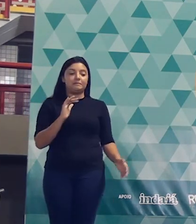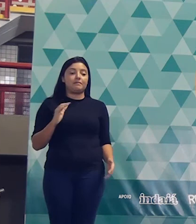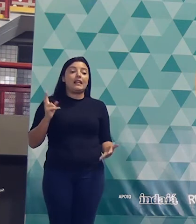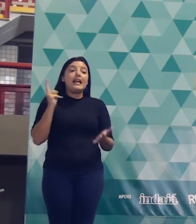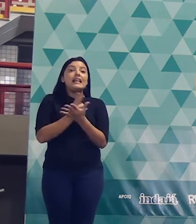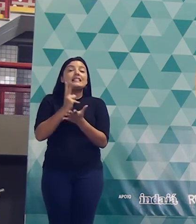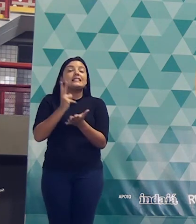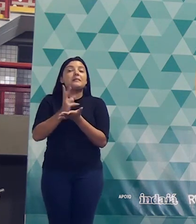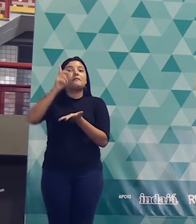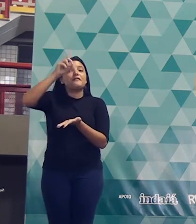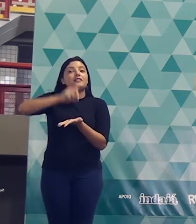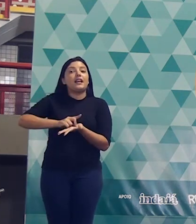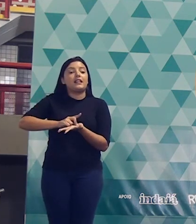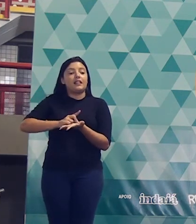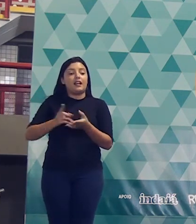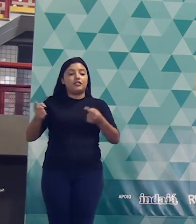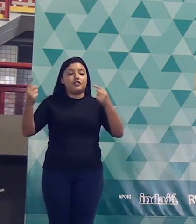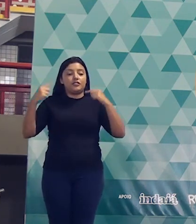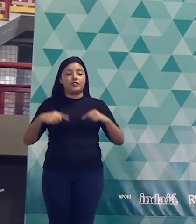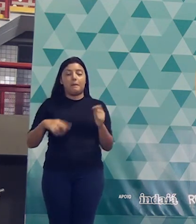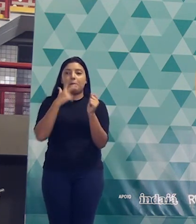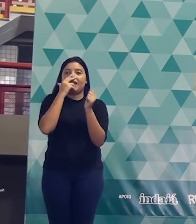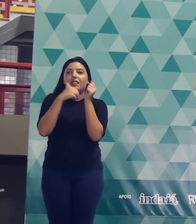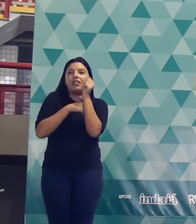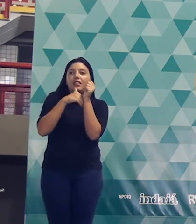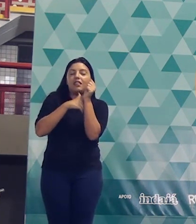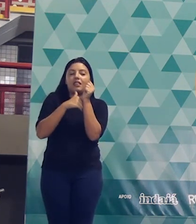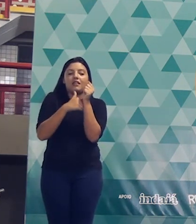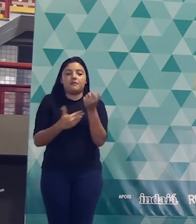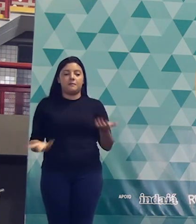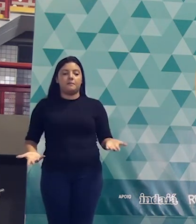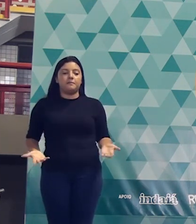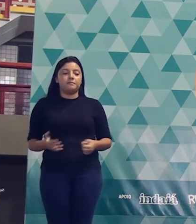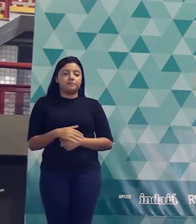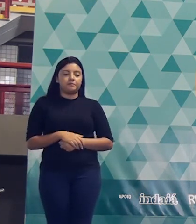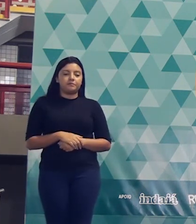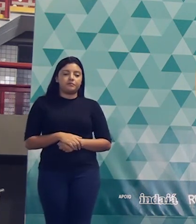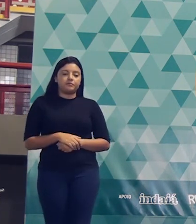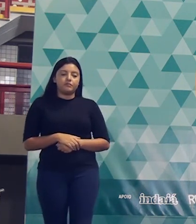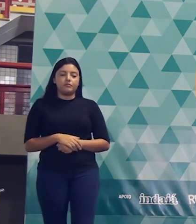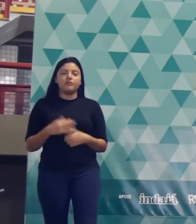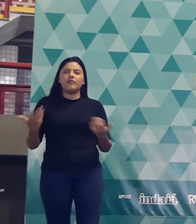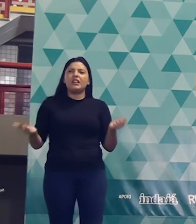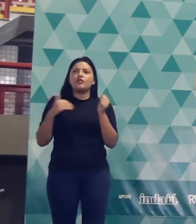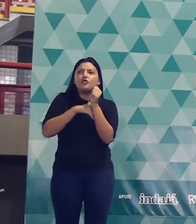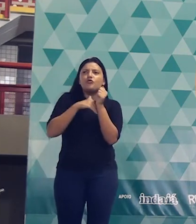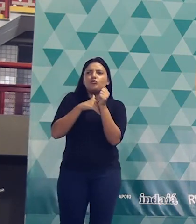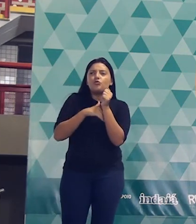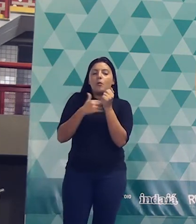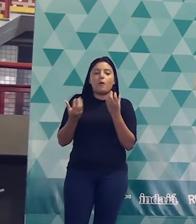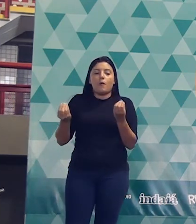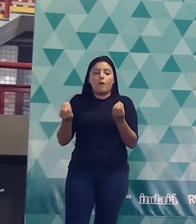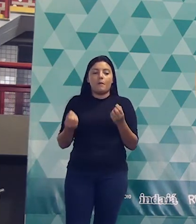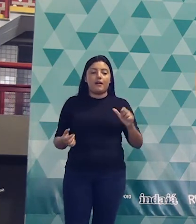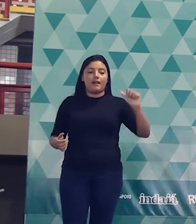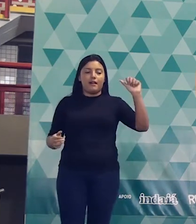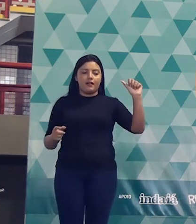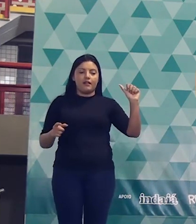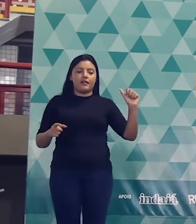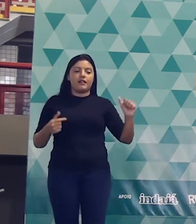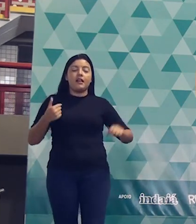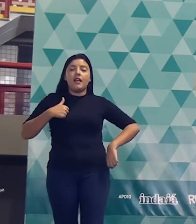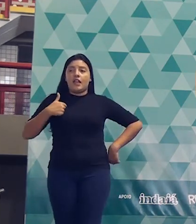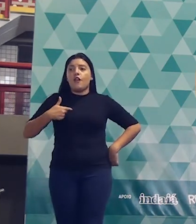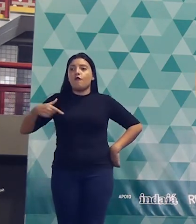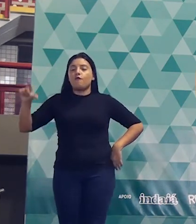sempre verdadeiro. Agora o subentendido, ó. O que subentendem as frases abaixo? Letra A. Quando